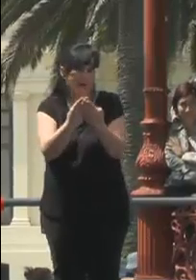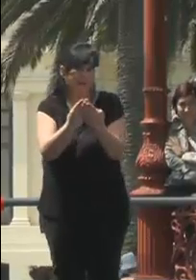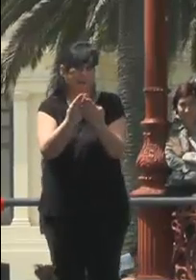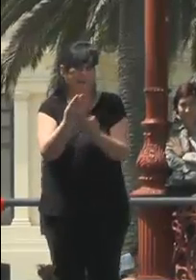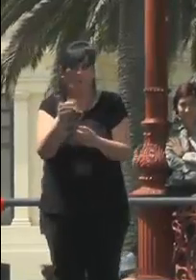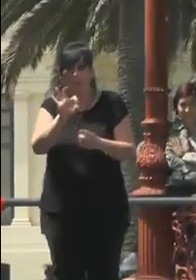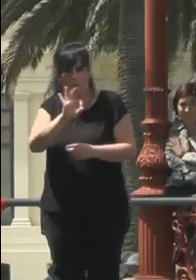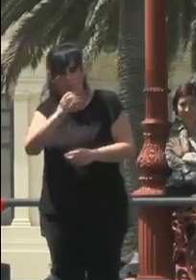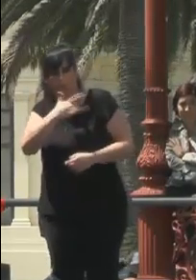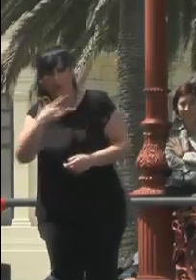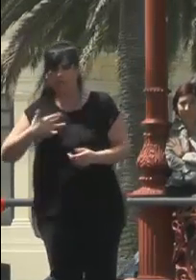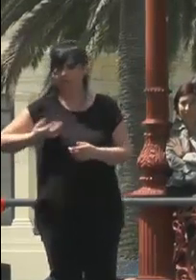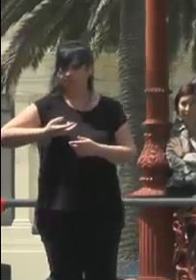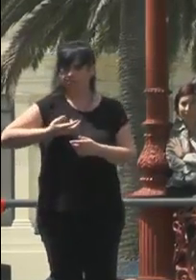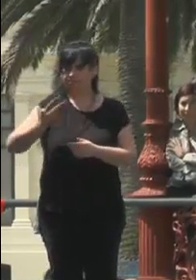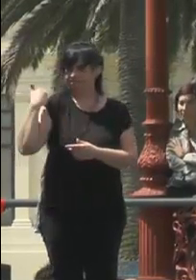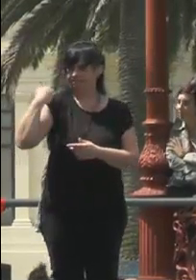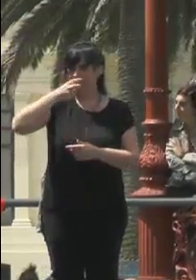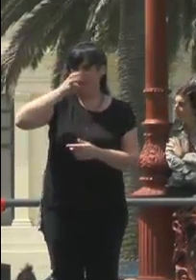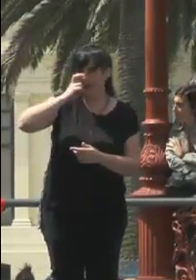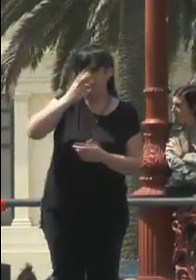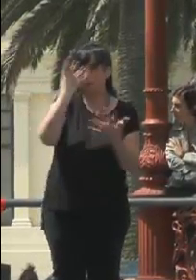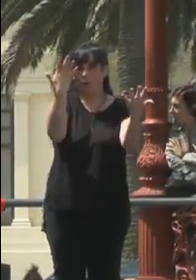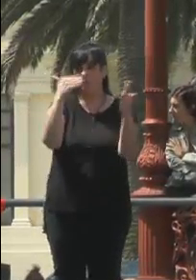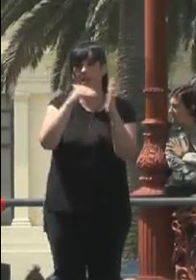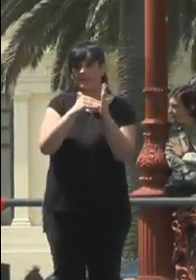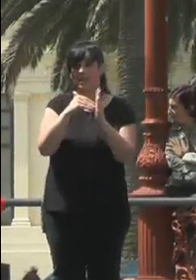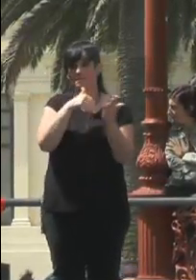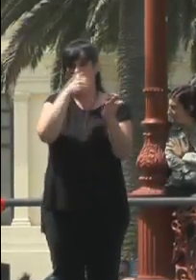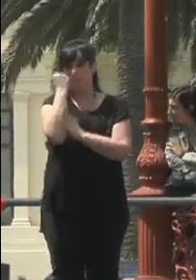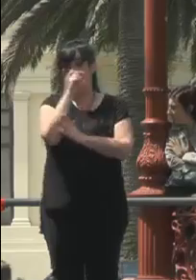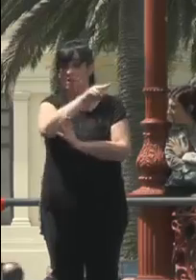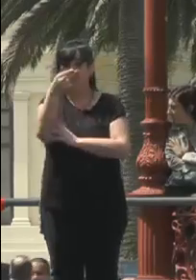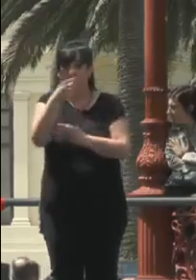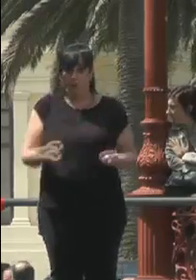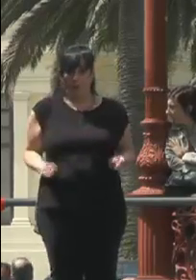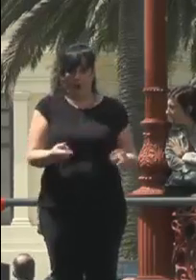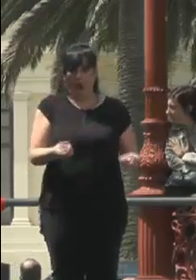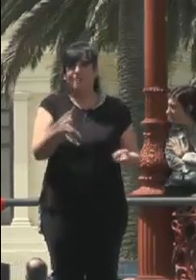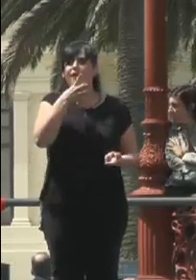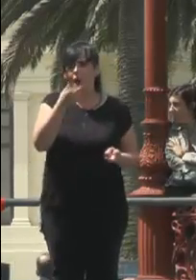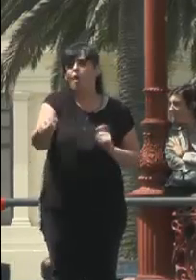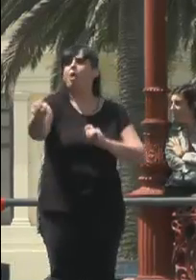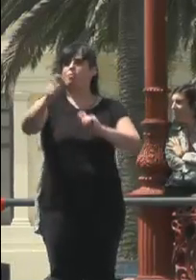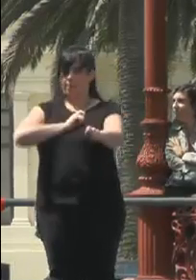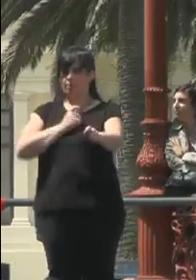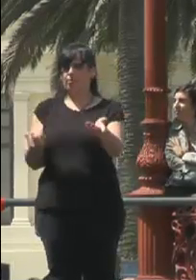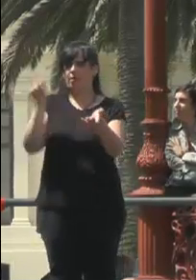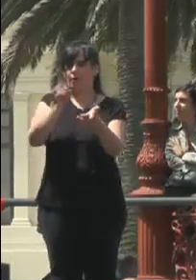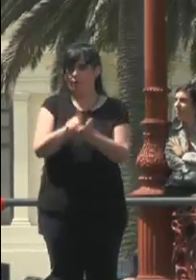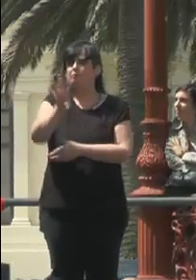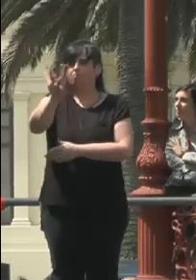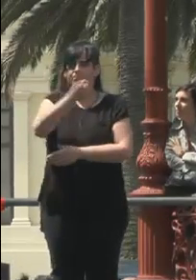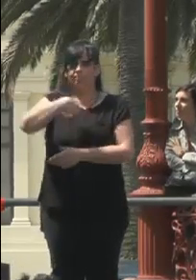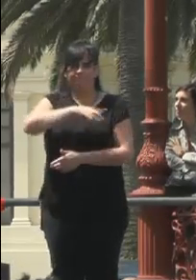nos costaron 10.000 millóns de euros, señan revertidas ás arcas dos galegos e das galegas. Claro que queremos que apoquinen